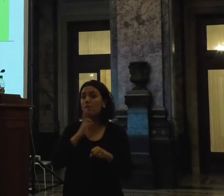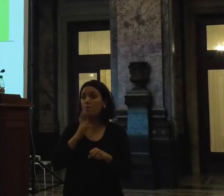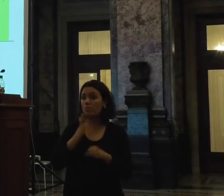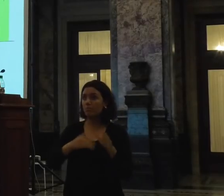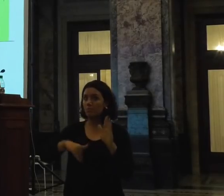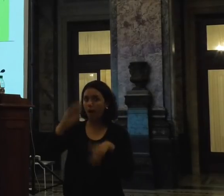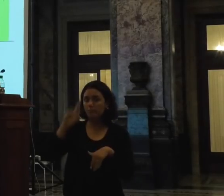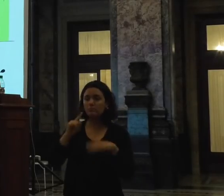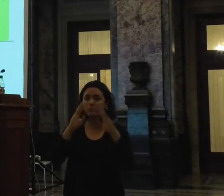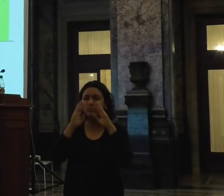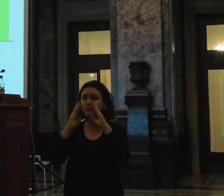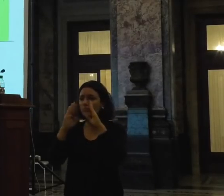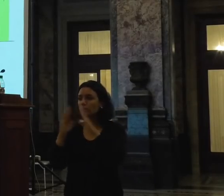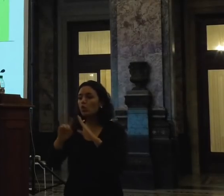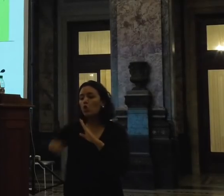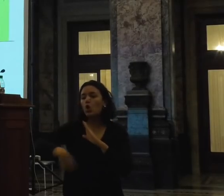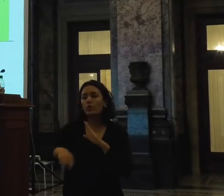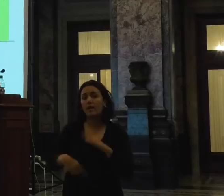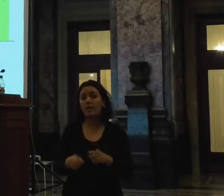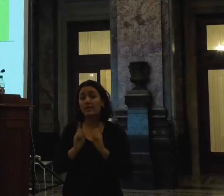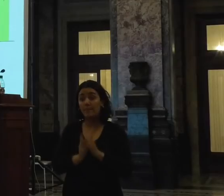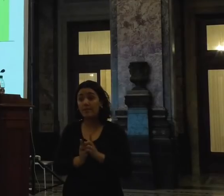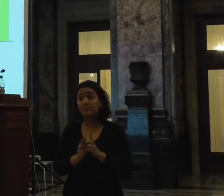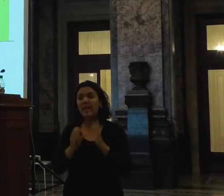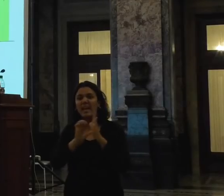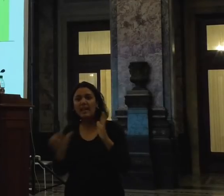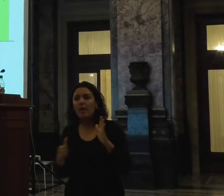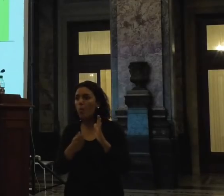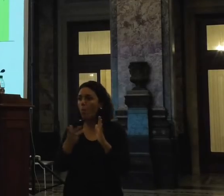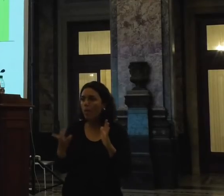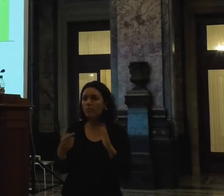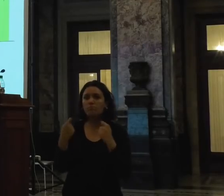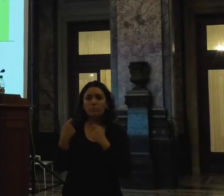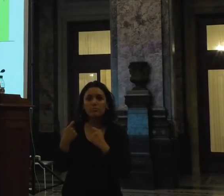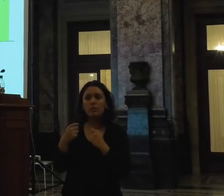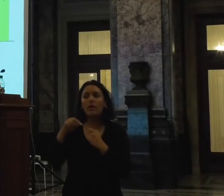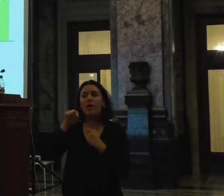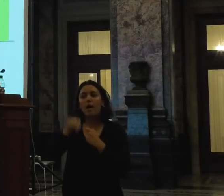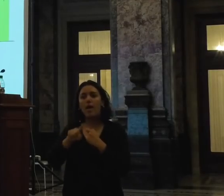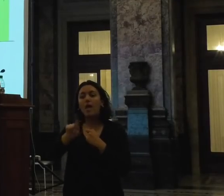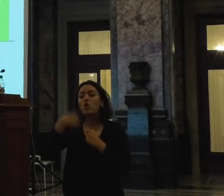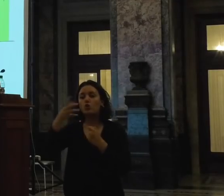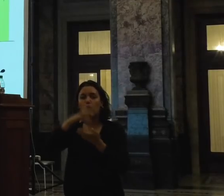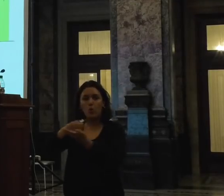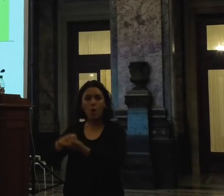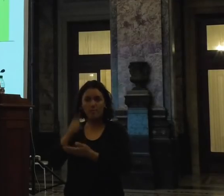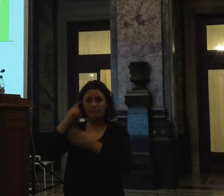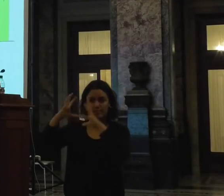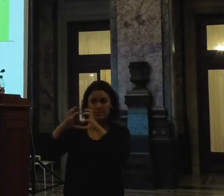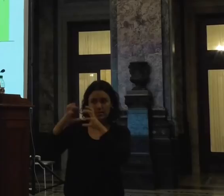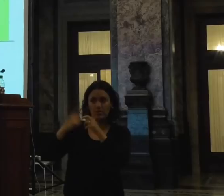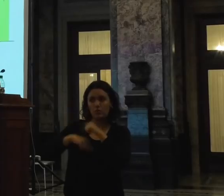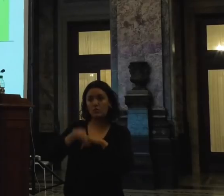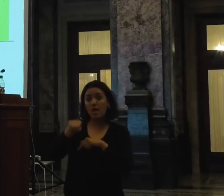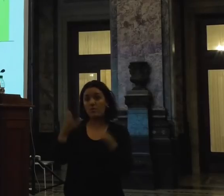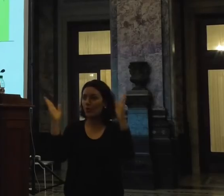donde dirigieron la atención y con un costo en las otras localidades. Esto fue sorprendente porque no